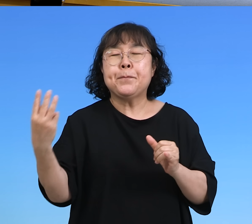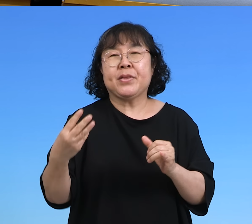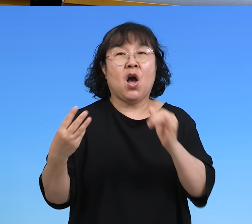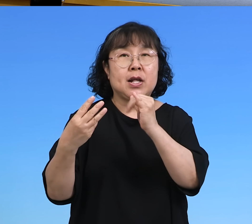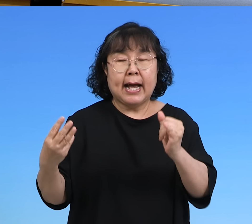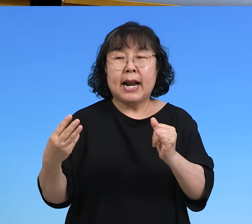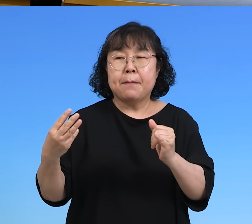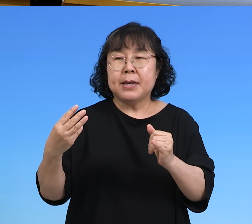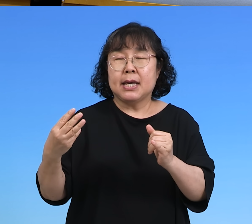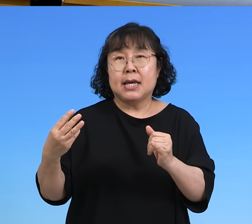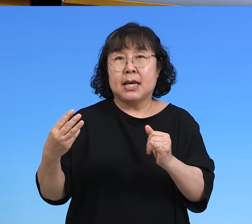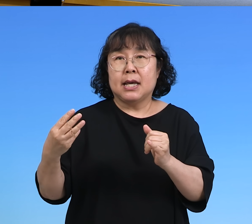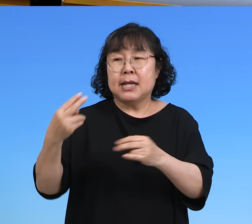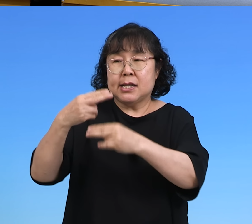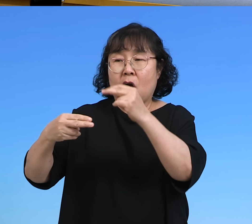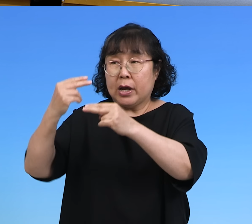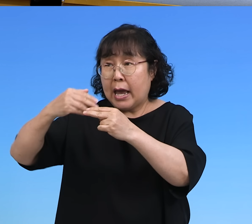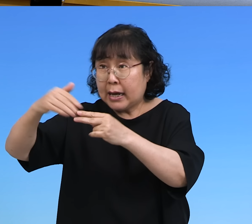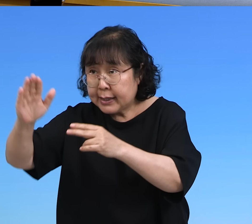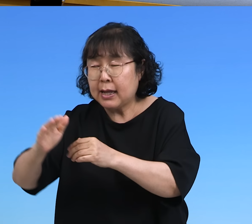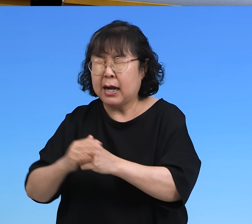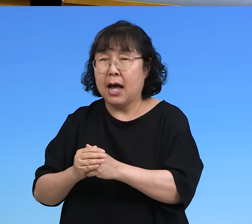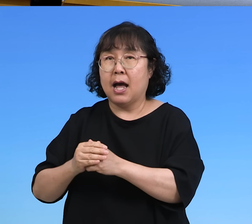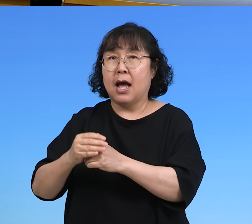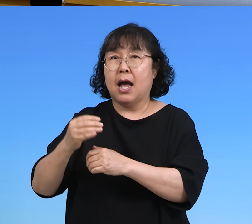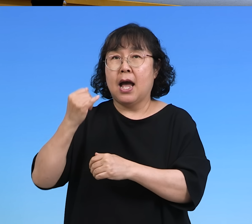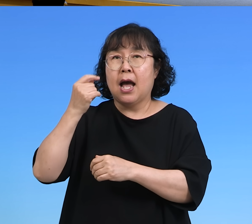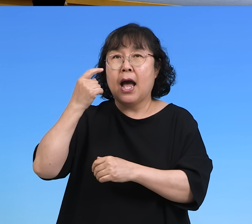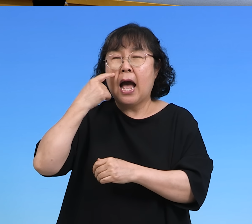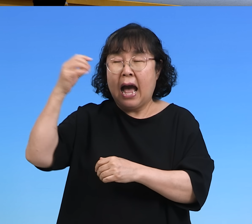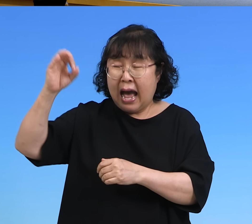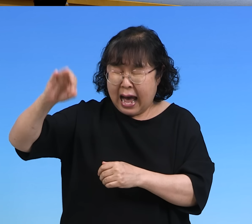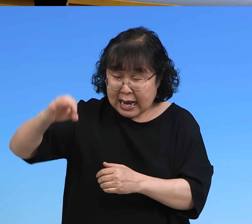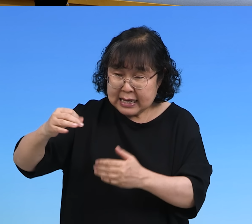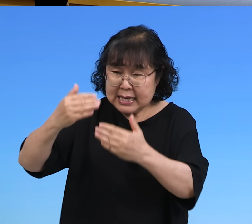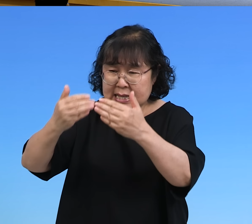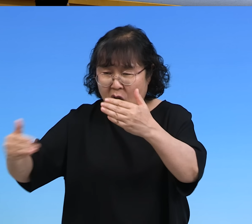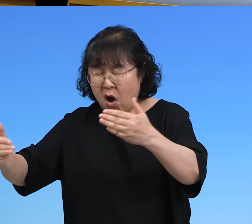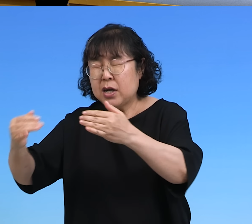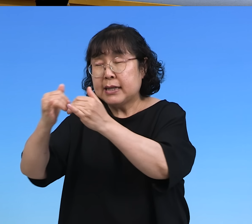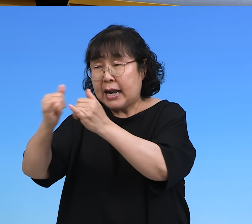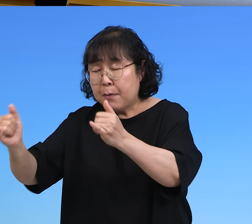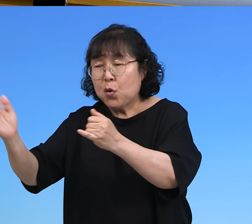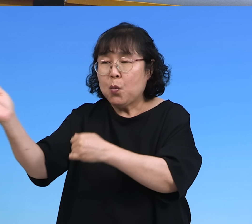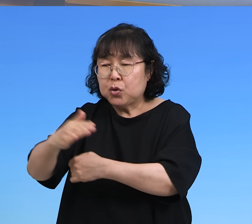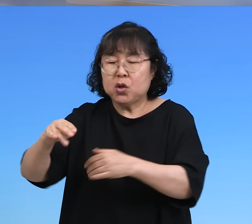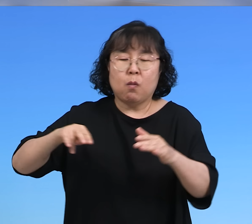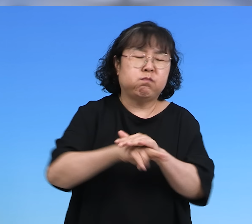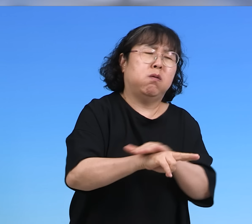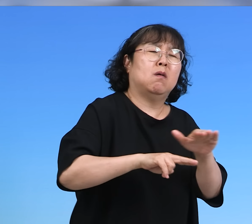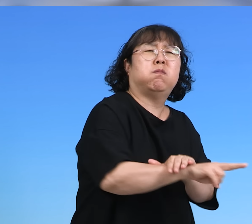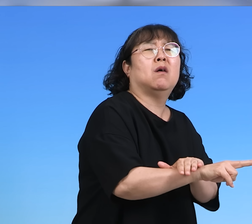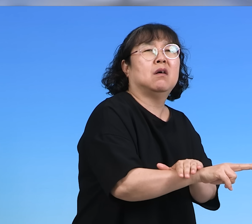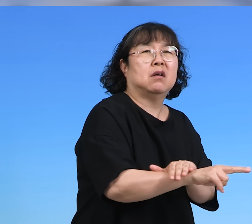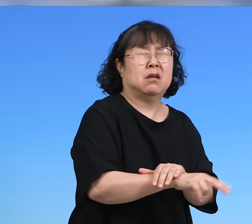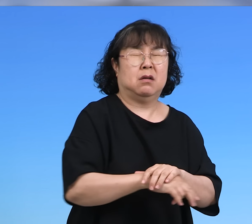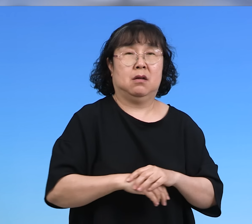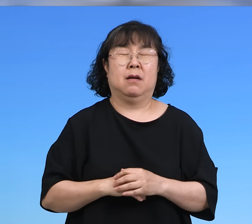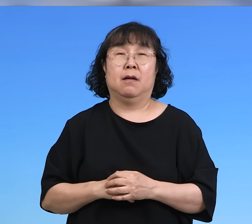아이 사람 앞에서 도망하니, 지금 여러분 3절과 4절에서 여호수아가 6장에서